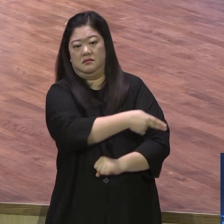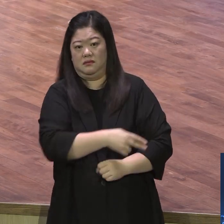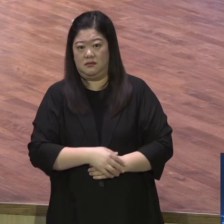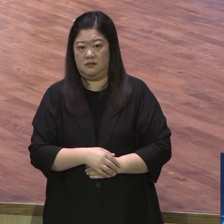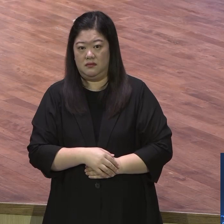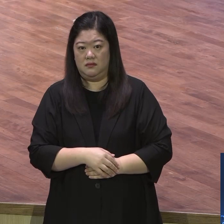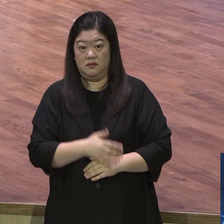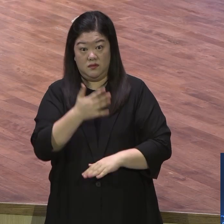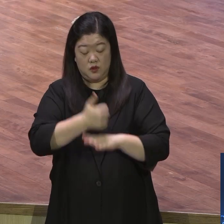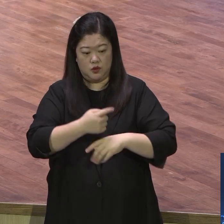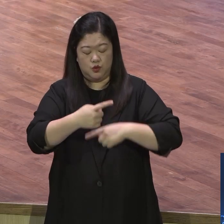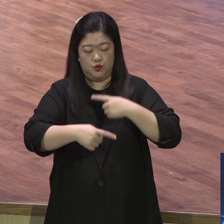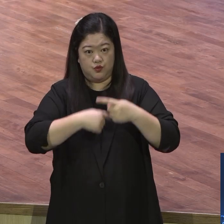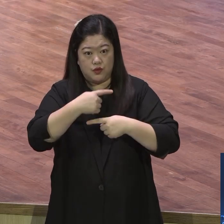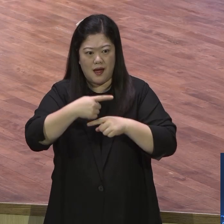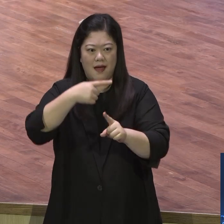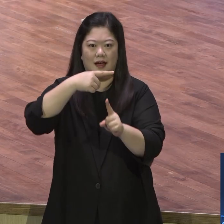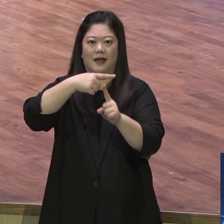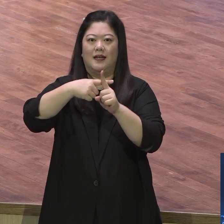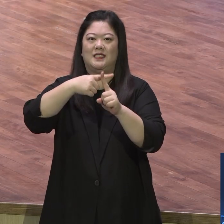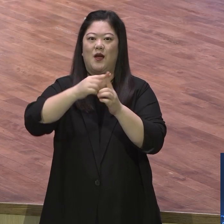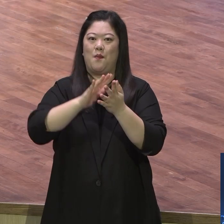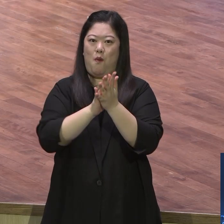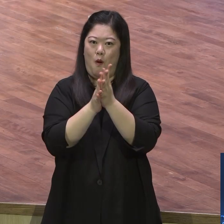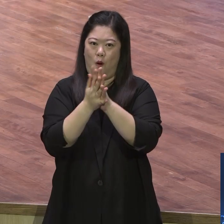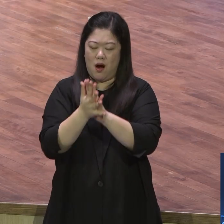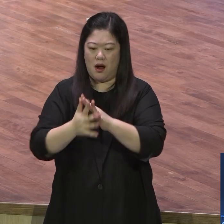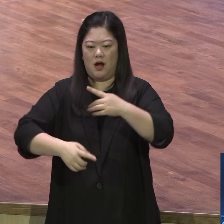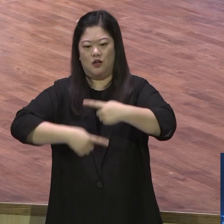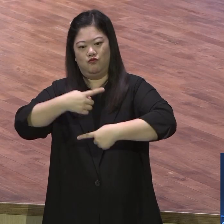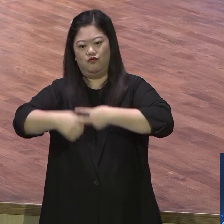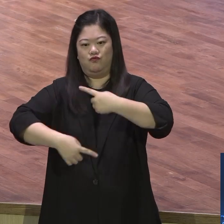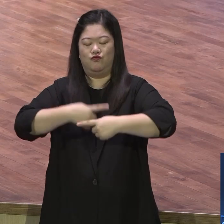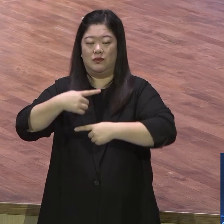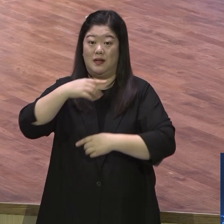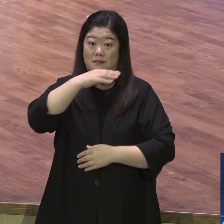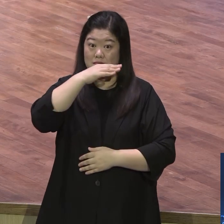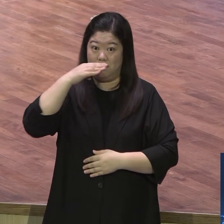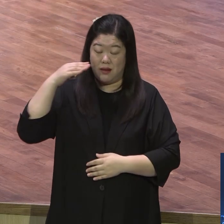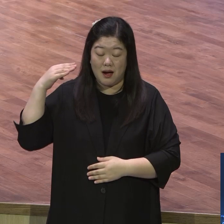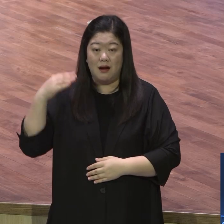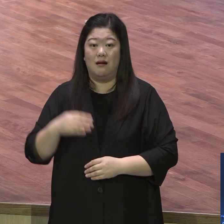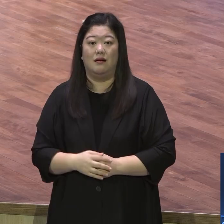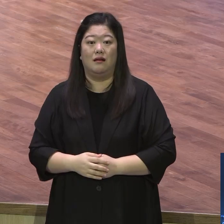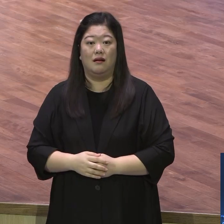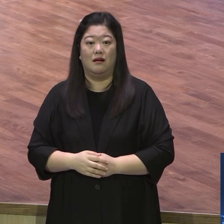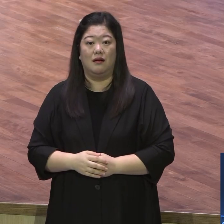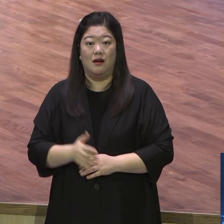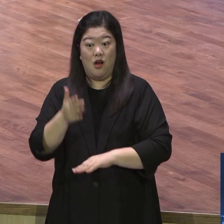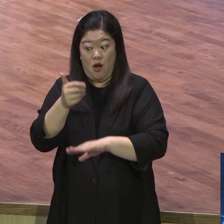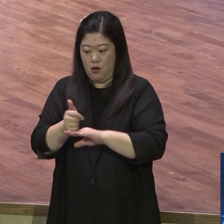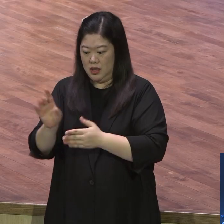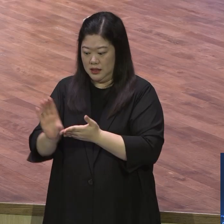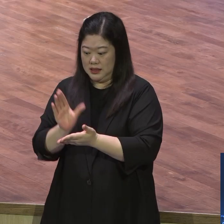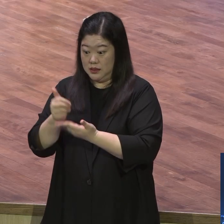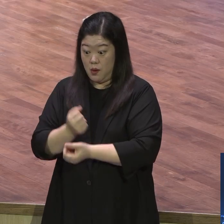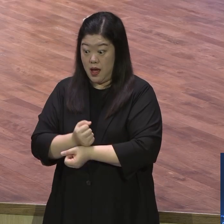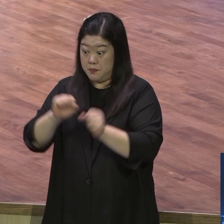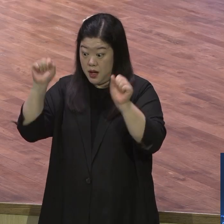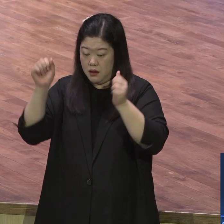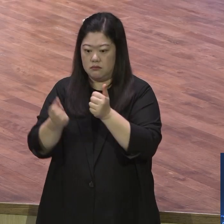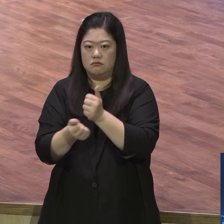관심이 다릅니다 예수 그리스도 이름으로 참 해방과 참 자유함을 누리게 됩니다